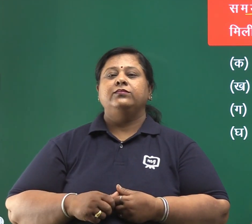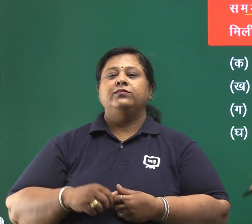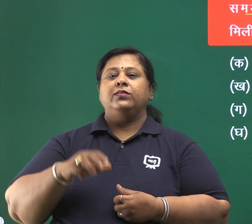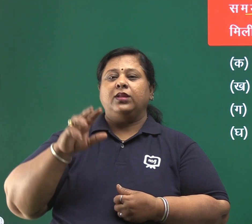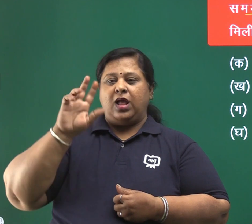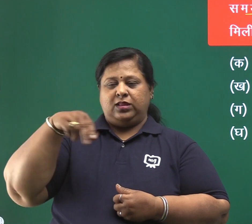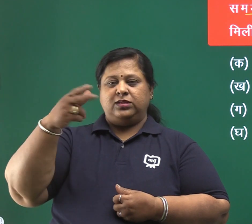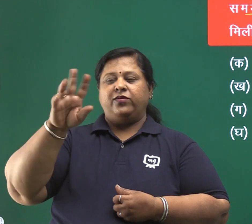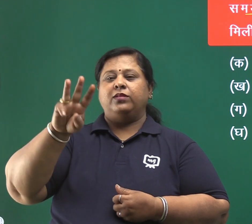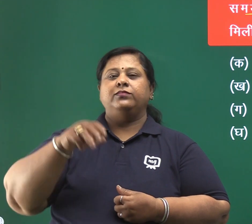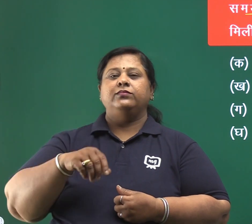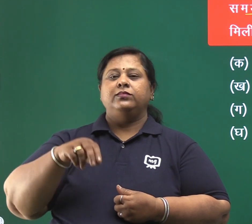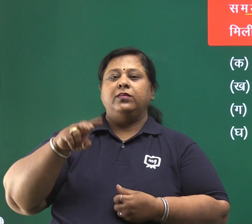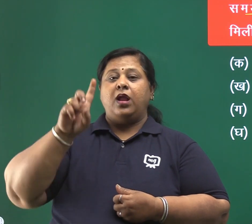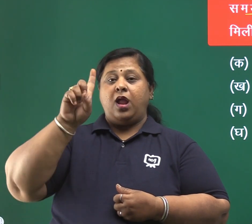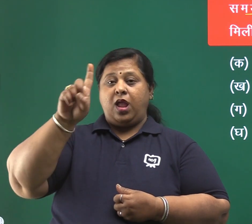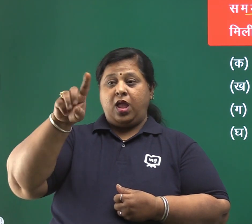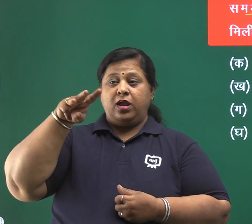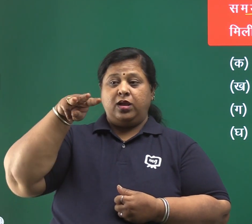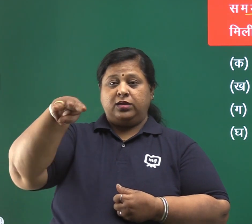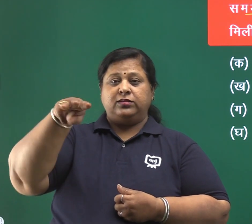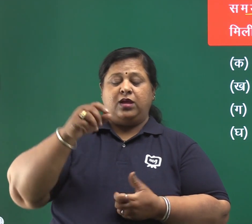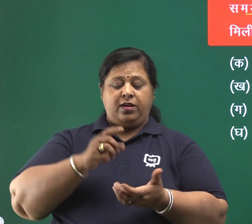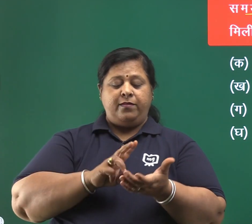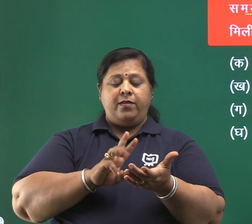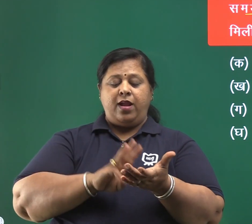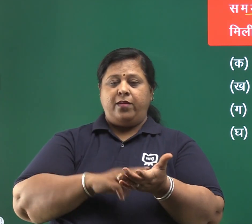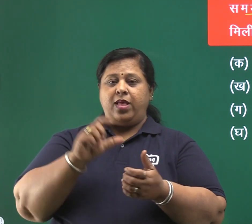तीसरा विकल्प 1000 मिलीलीटर।